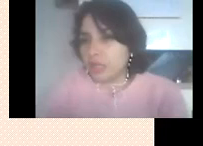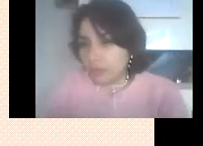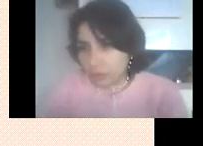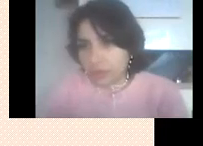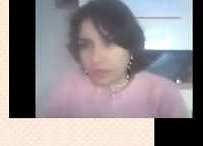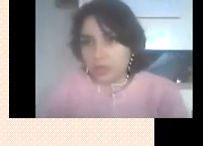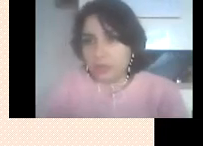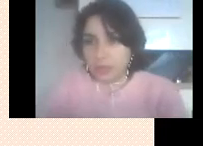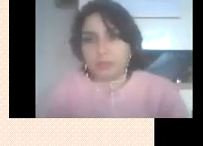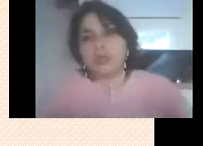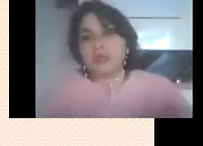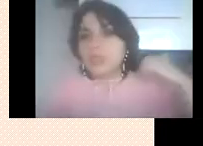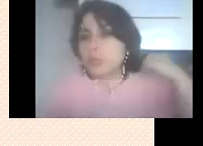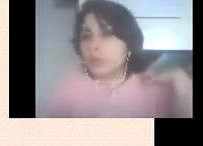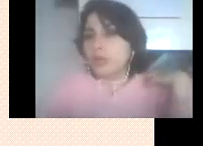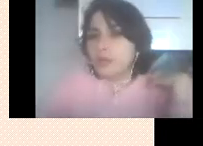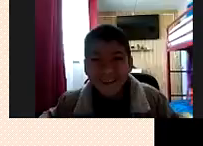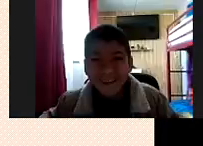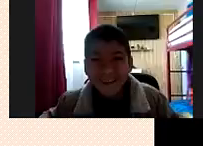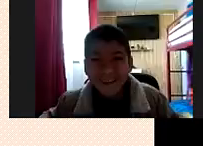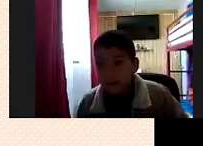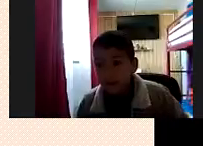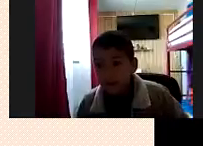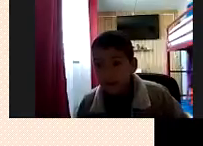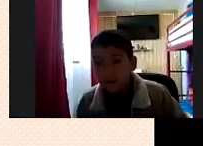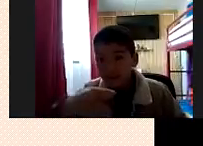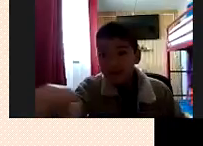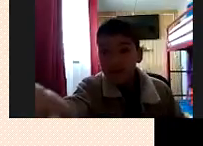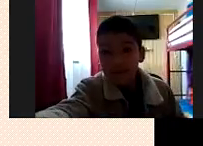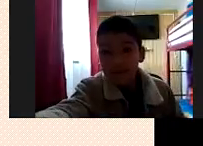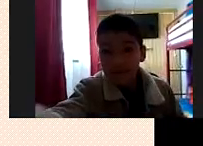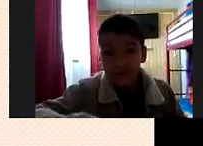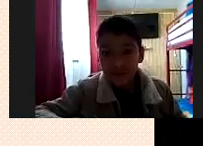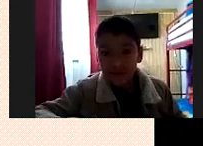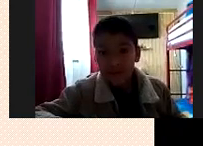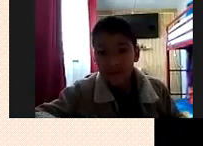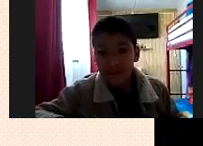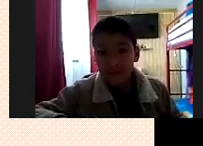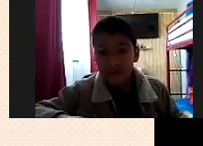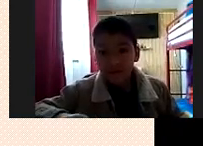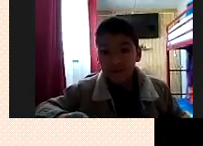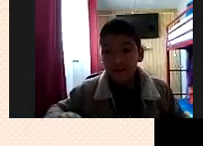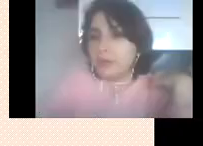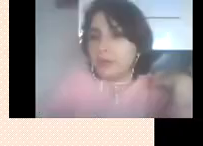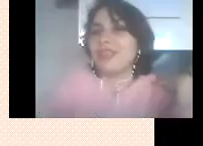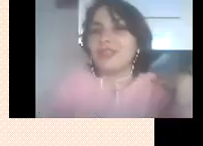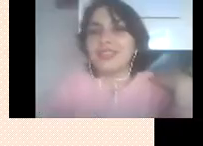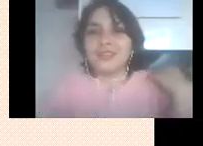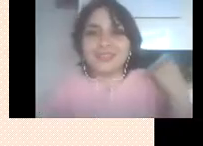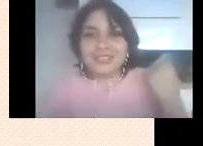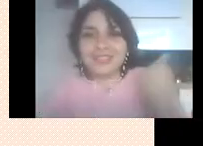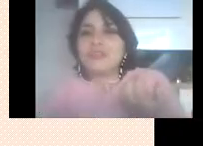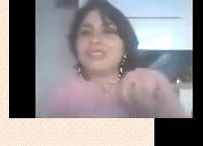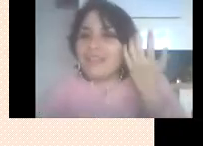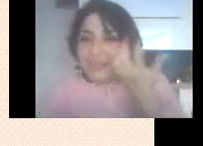el Gino. ¿Dónde está el Gino? Espérenme. A ver, se me perdió. A ver. Ay, sí, que me había perdido allí,